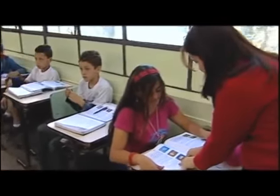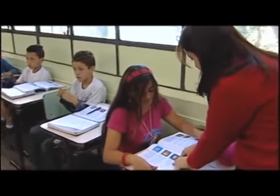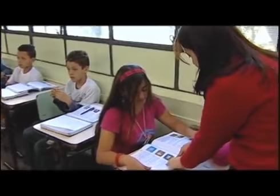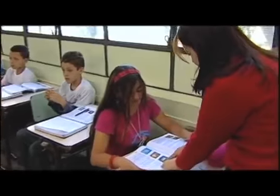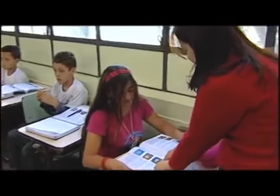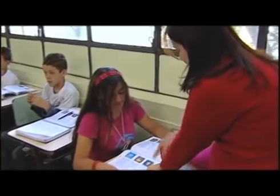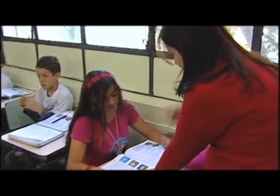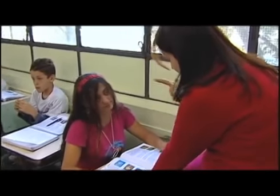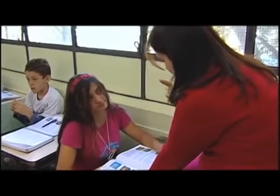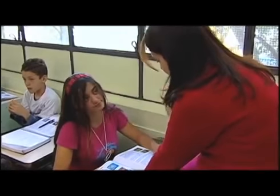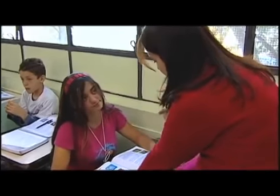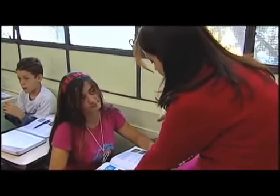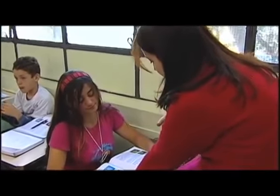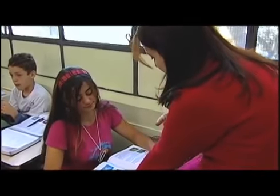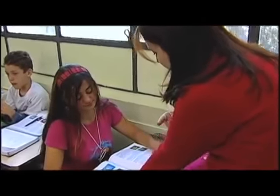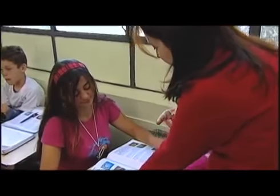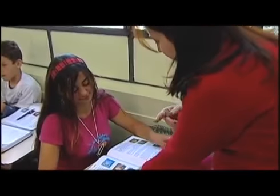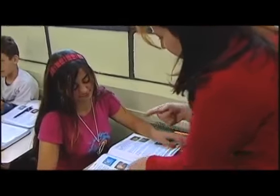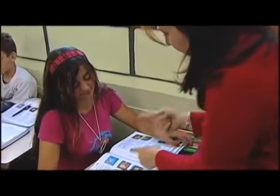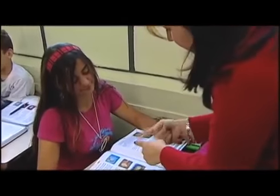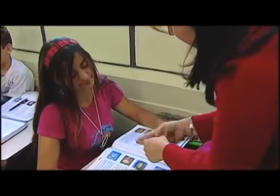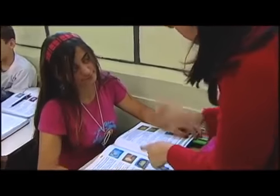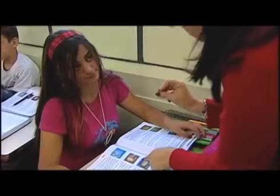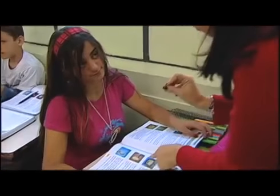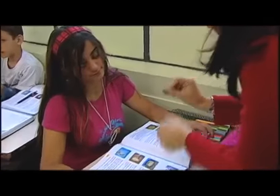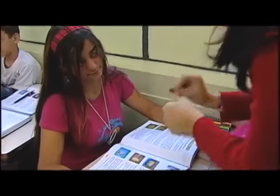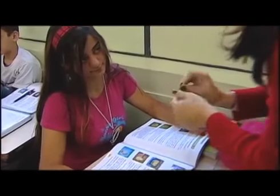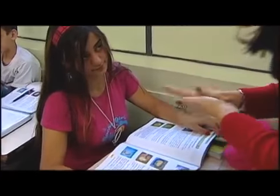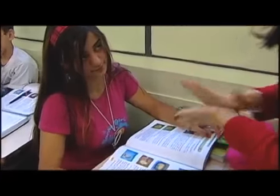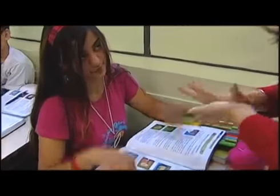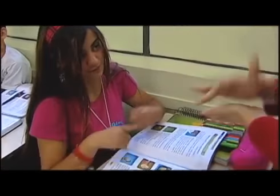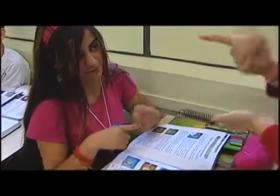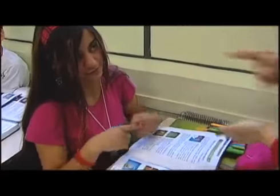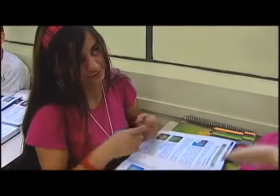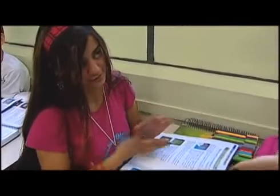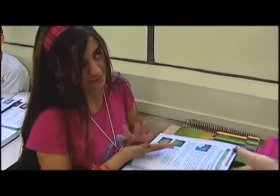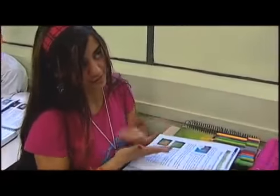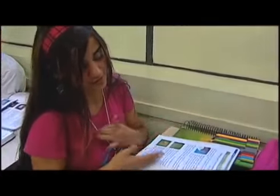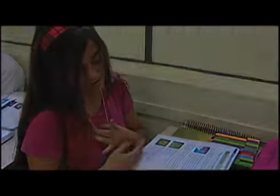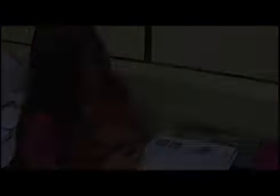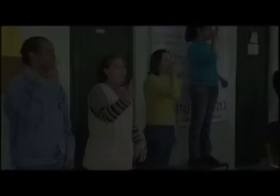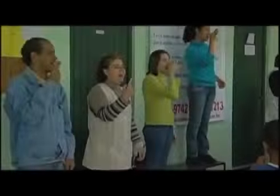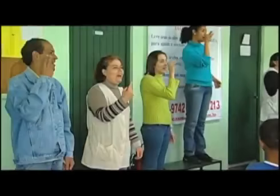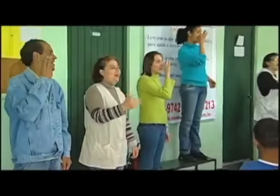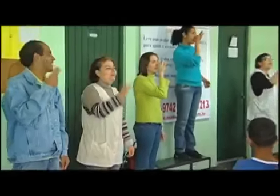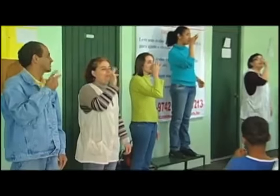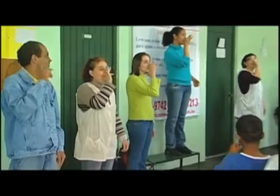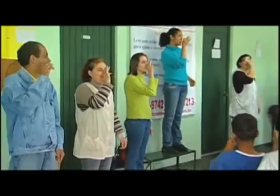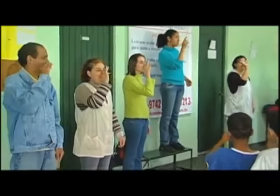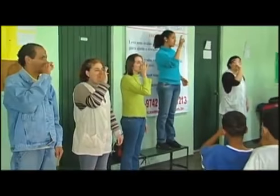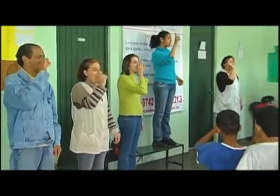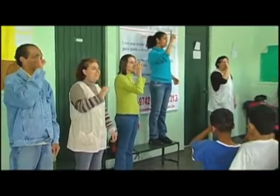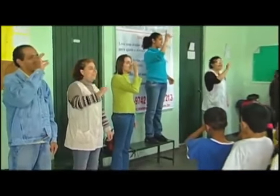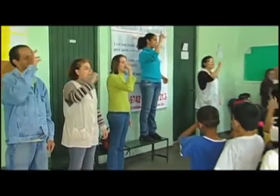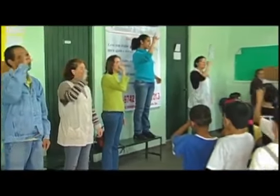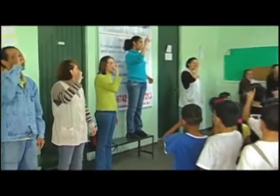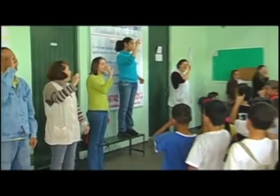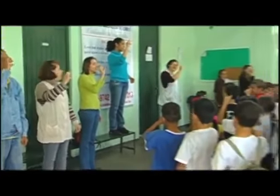é obrigatória a presença de um intérprete fluente em Libras nas salas de aula. A lei também recomenda que as escolas